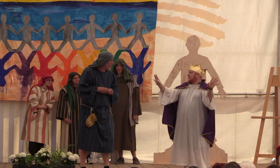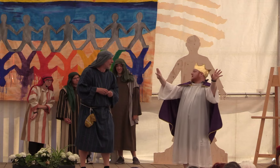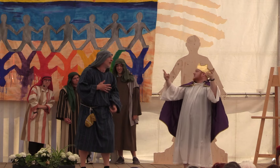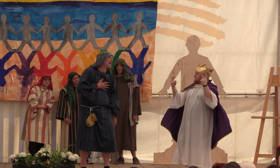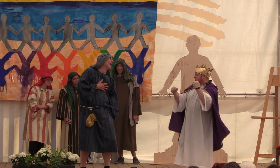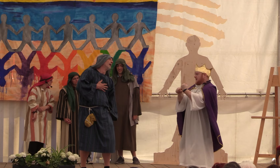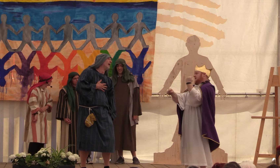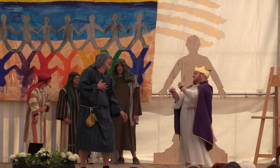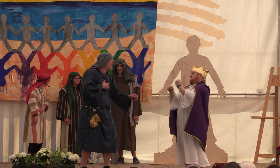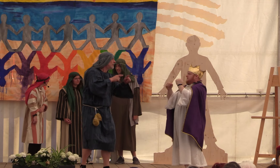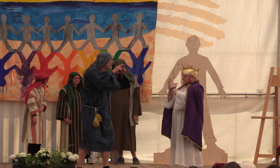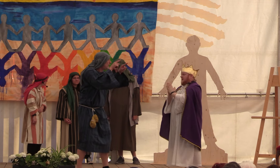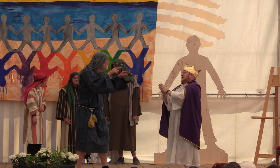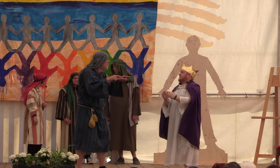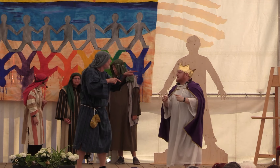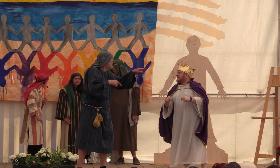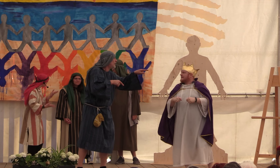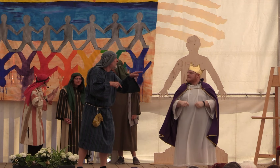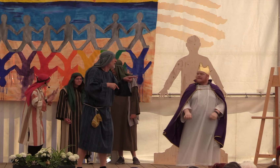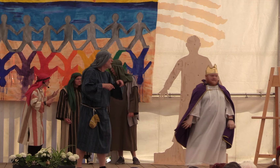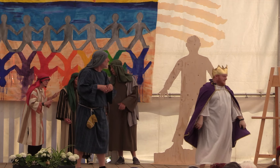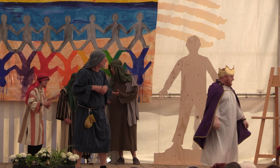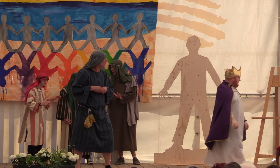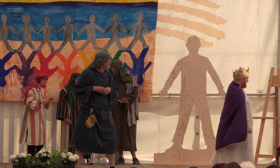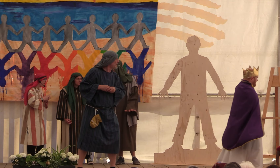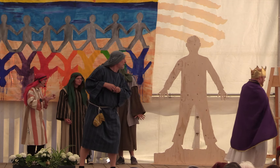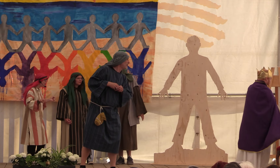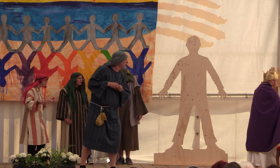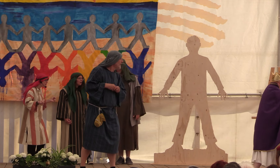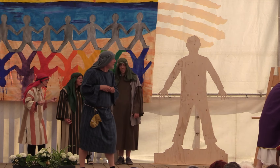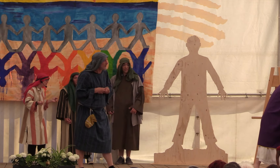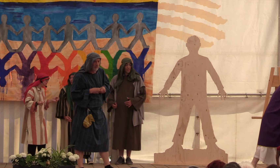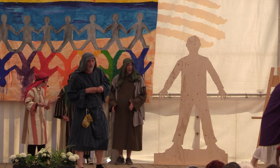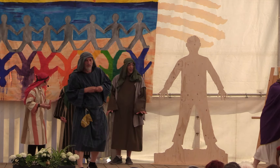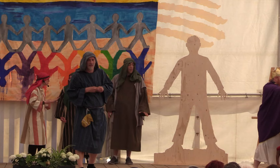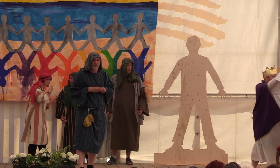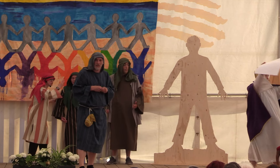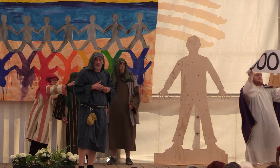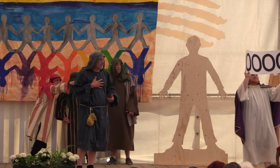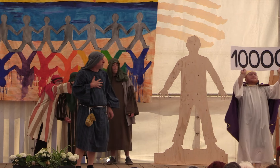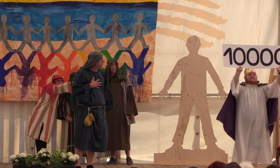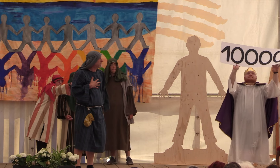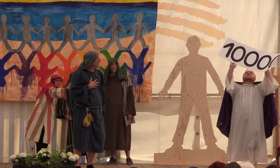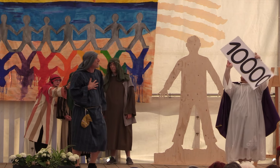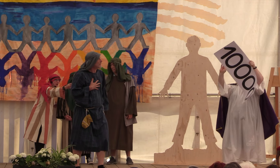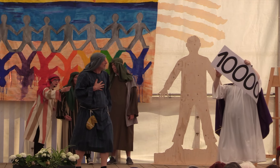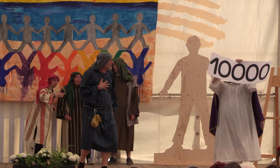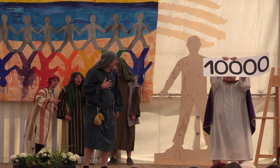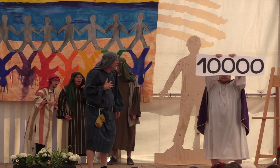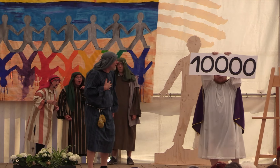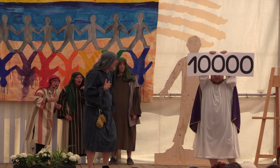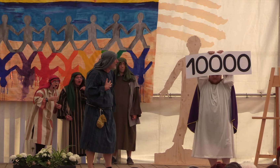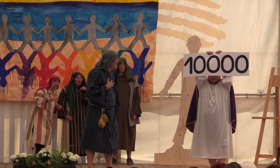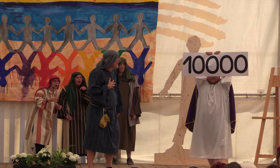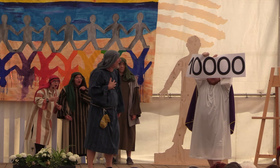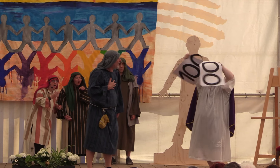Du musst nicht ins Gefängnis. Ich gebe dich frei. Ich verzeihe dir. Du musst deine Schuld nicht